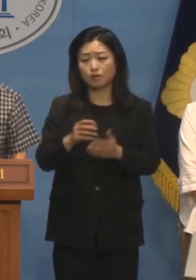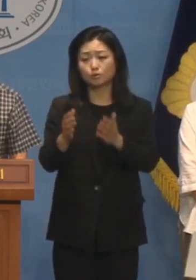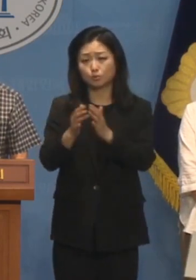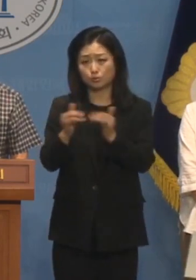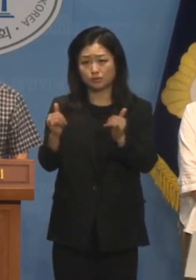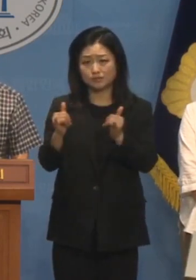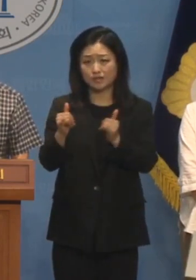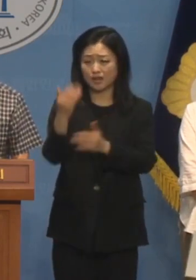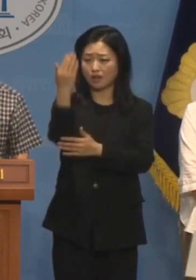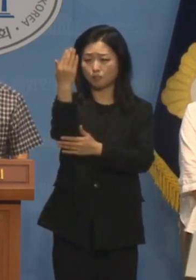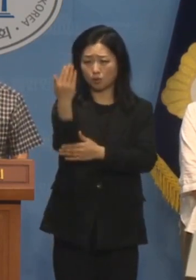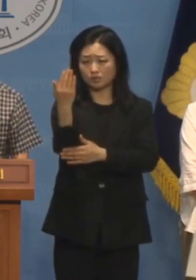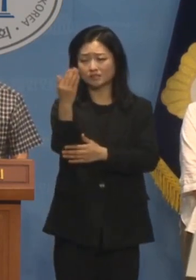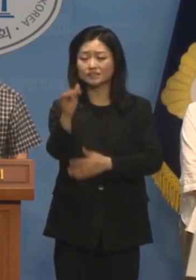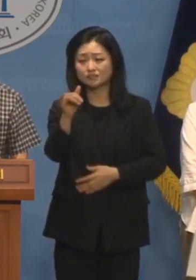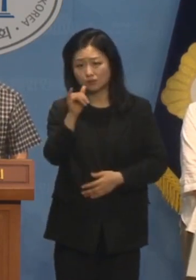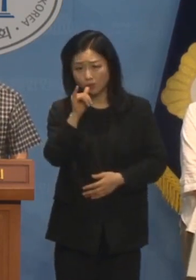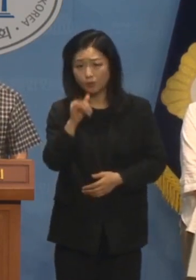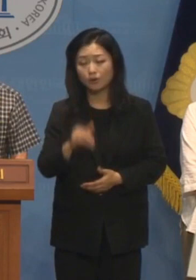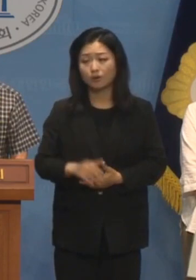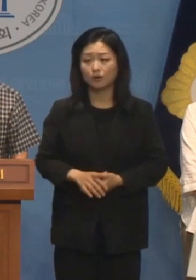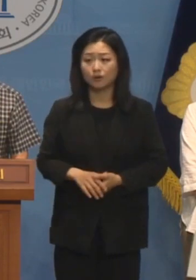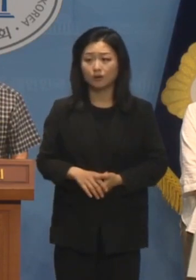노동자들의 표시판이 있습니다.